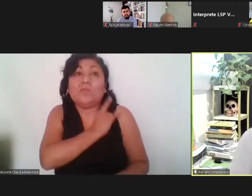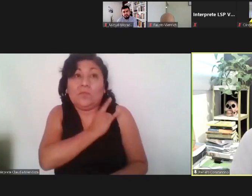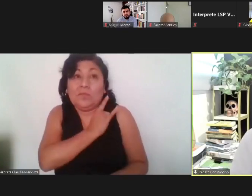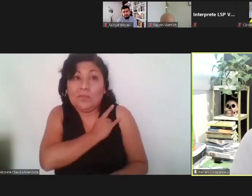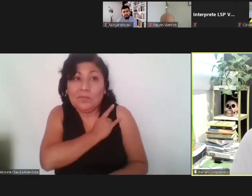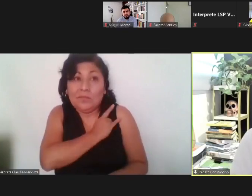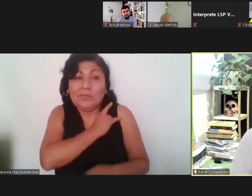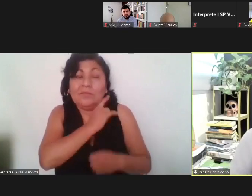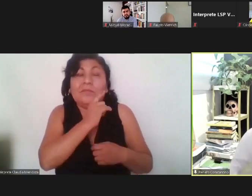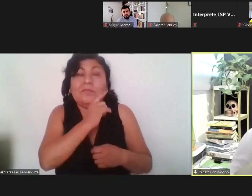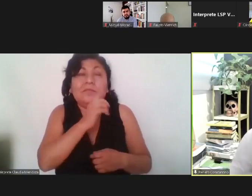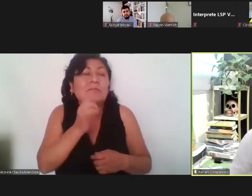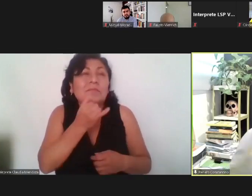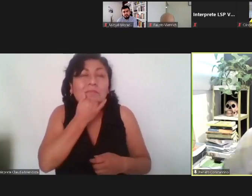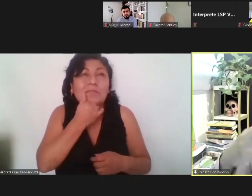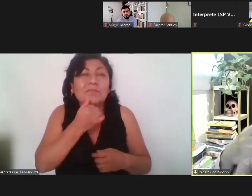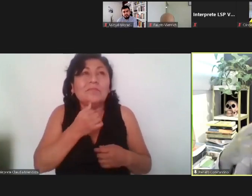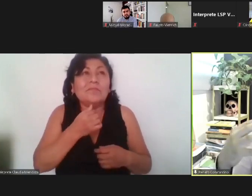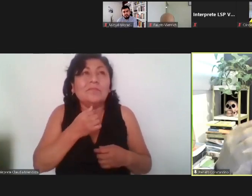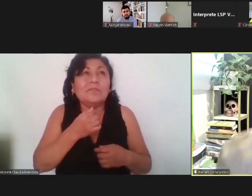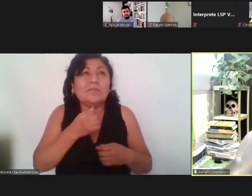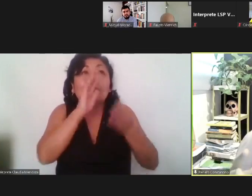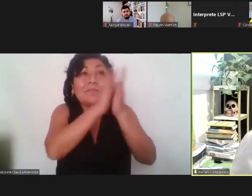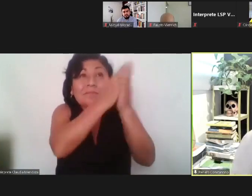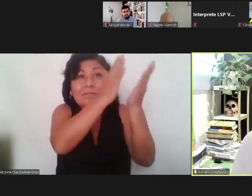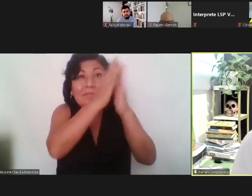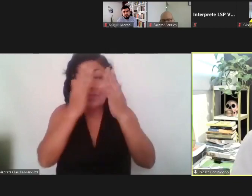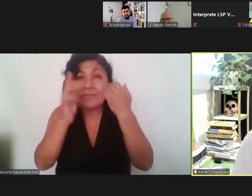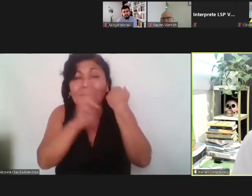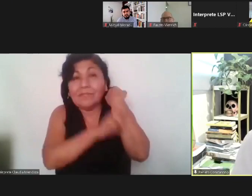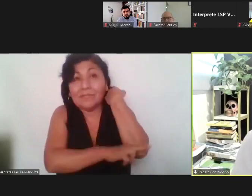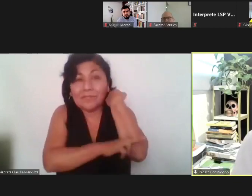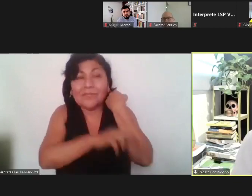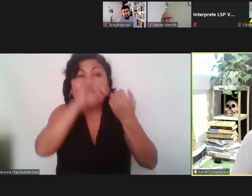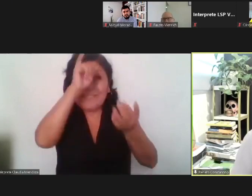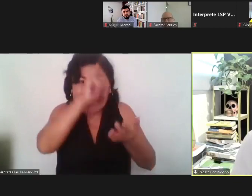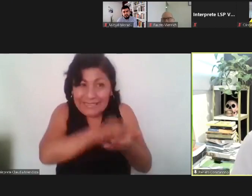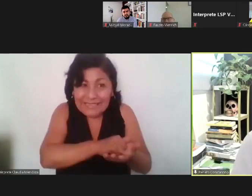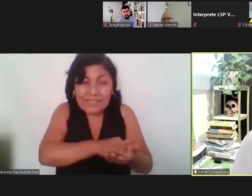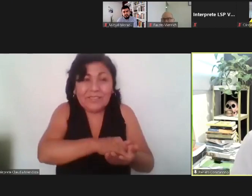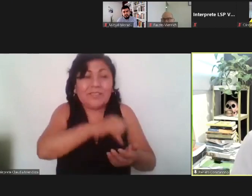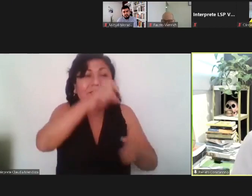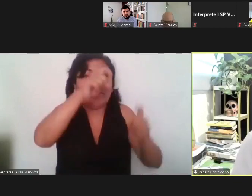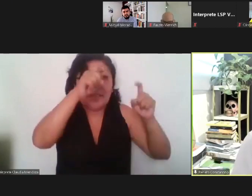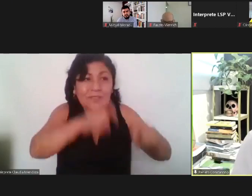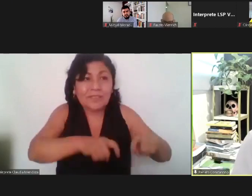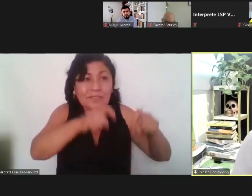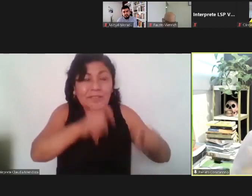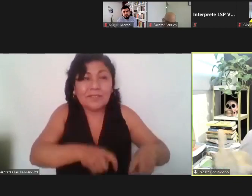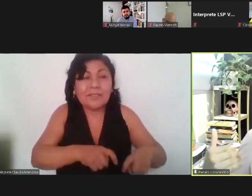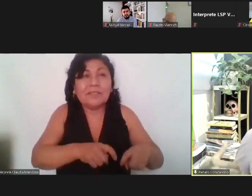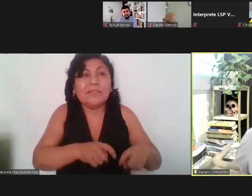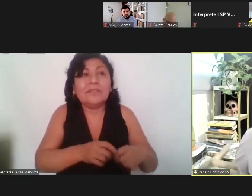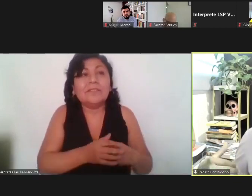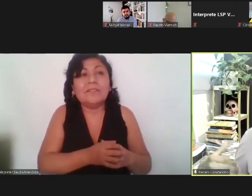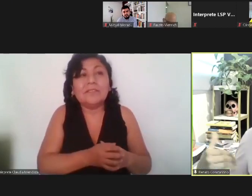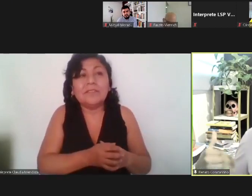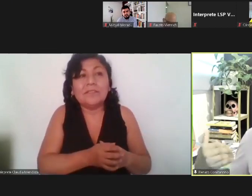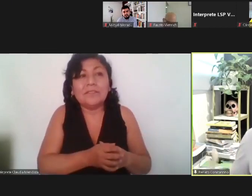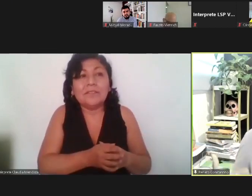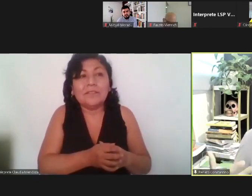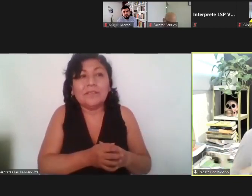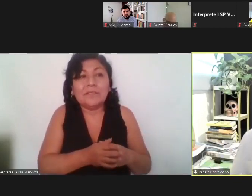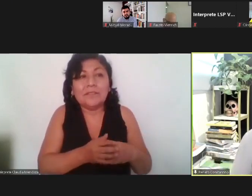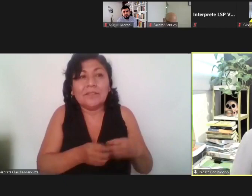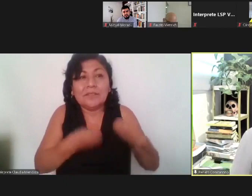un ente rector que establezca cuáles son las directivas claras, por ejemplo, para que las personas